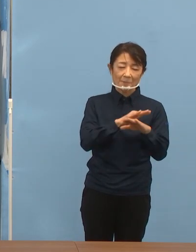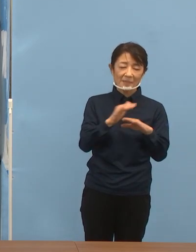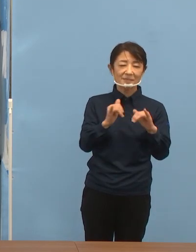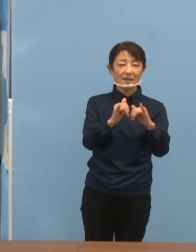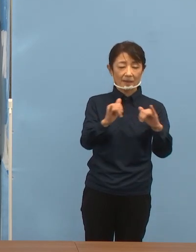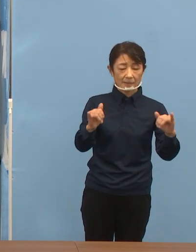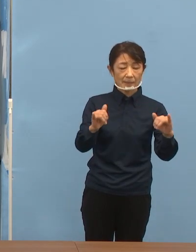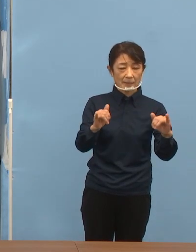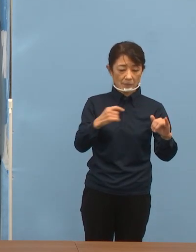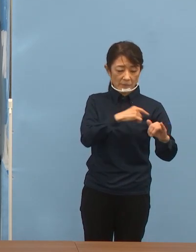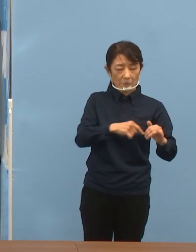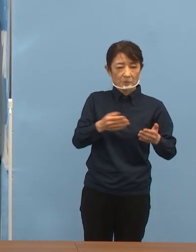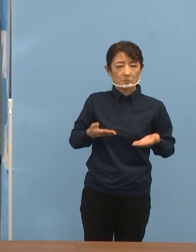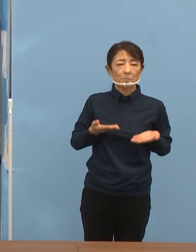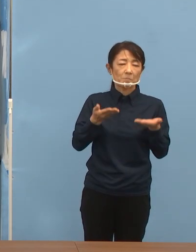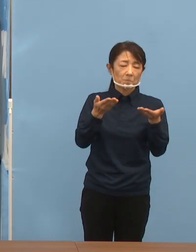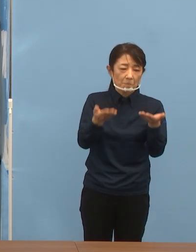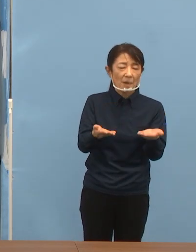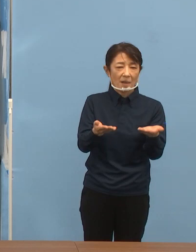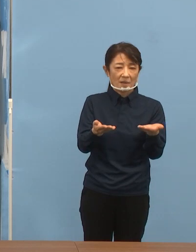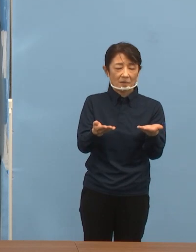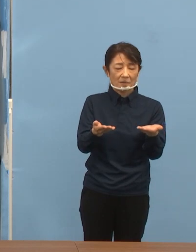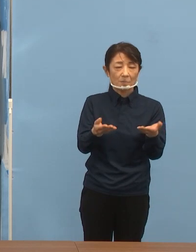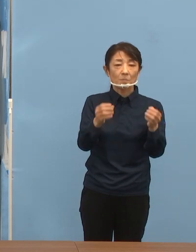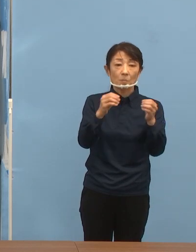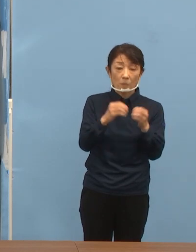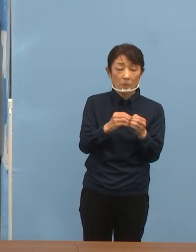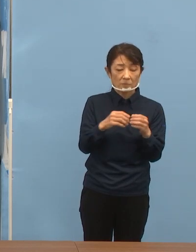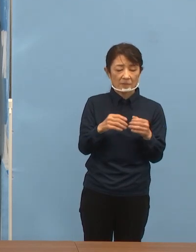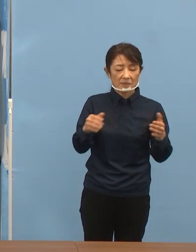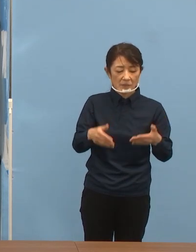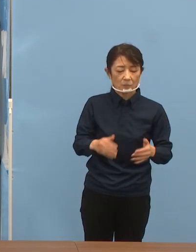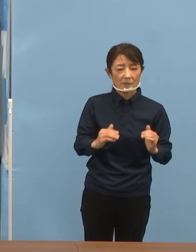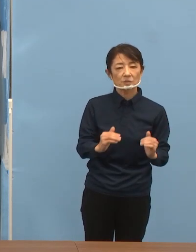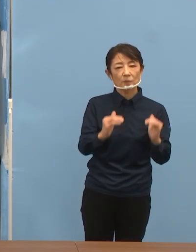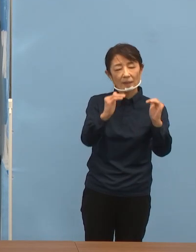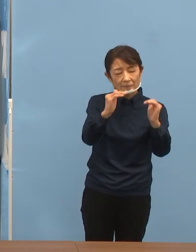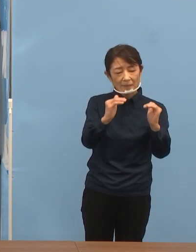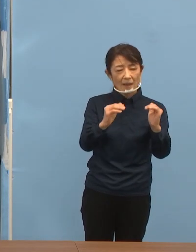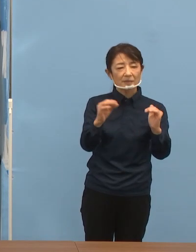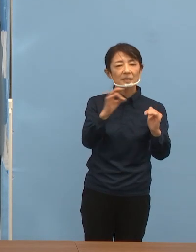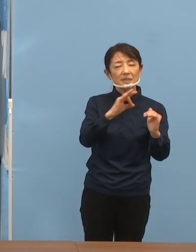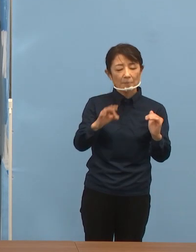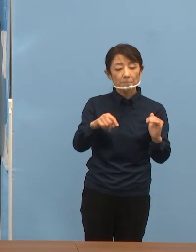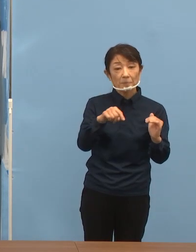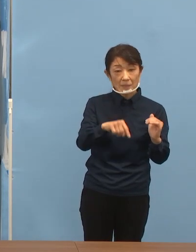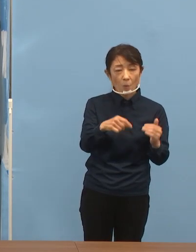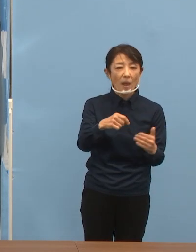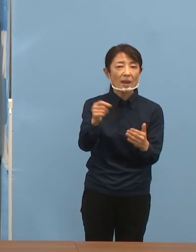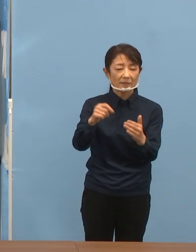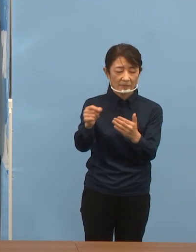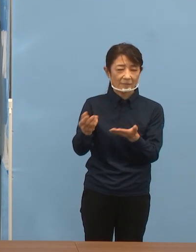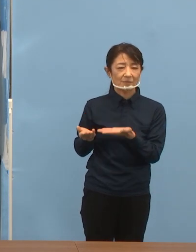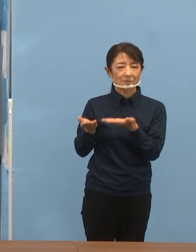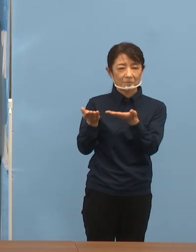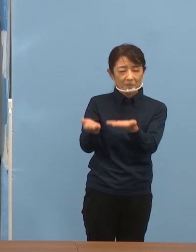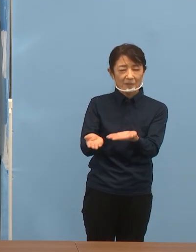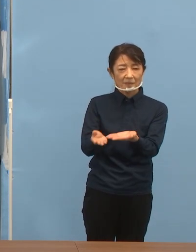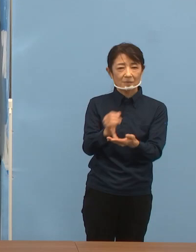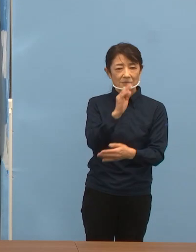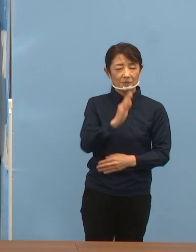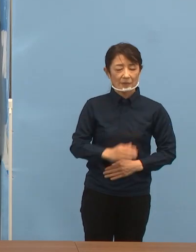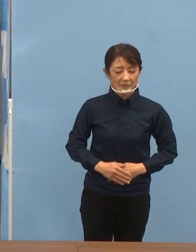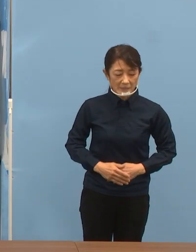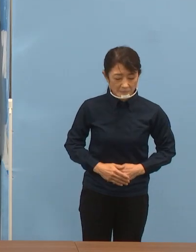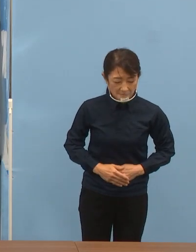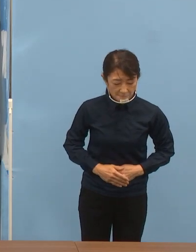々へのお中元を送る機会がございましたら、ぜひ長崎で生まれ育った長崎県産品をお選びいただきますようよろしくお願いいたします